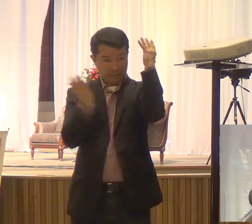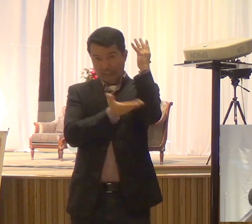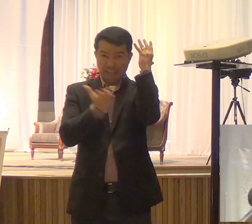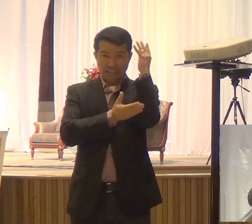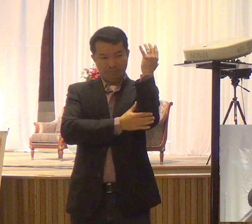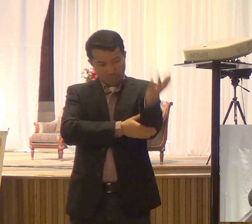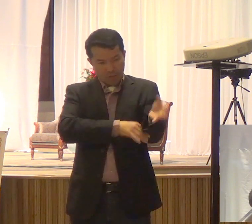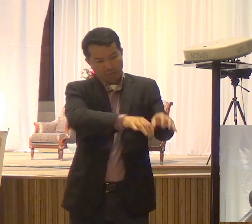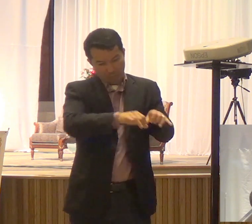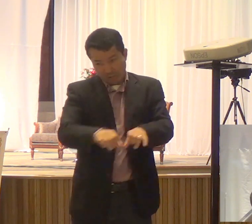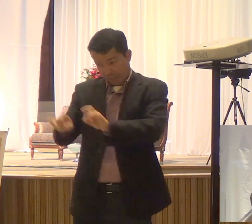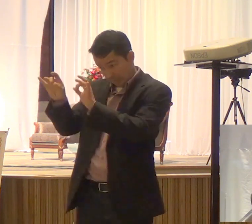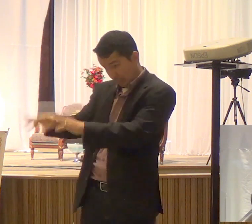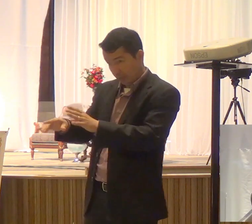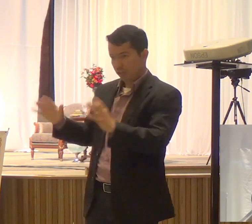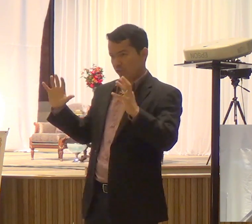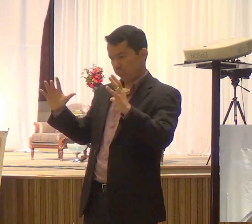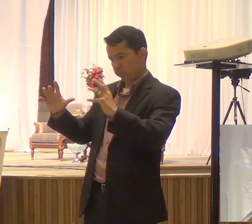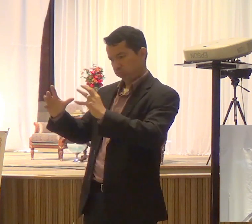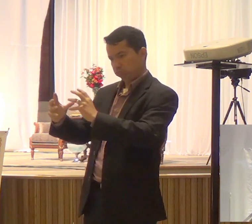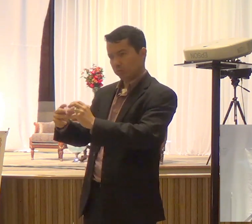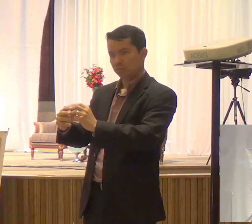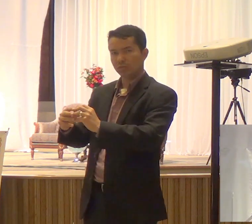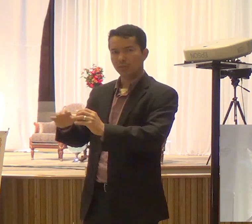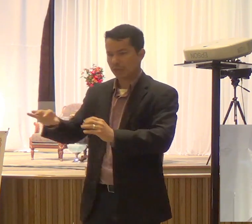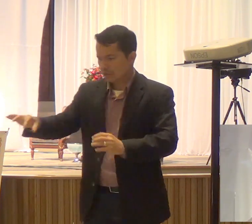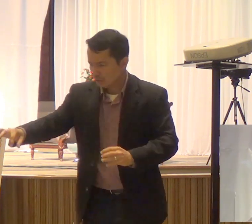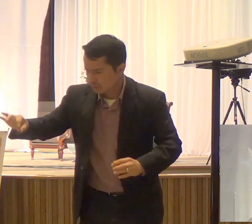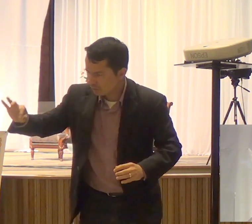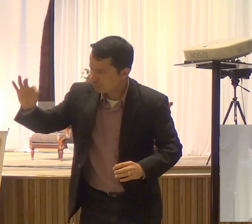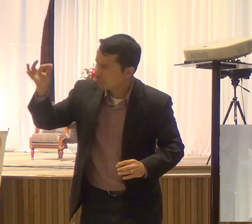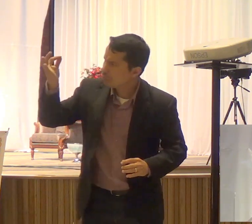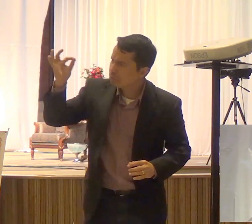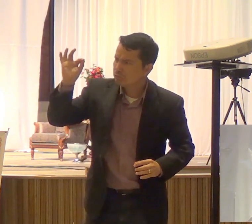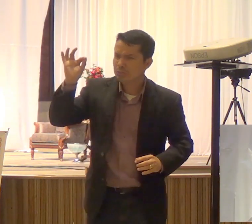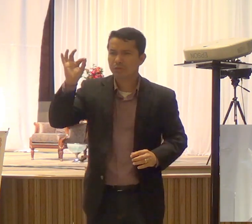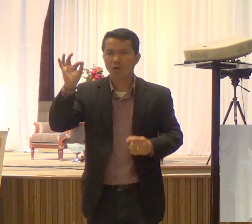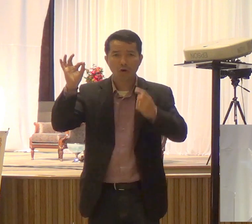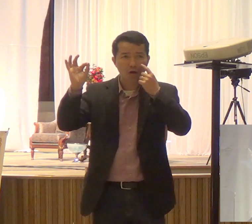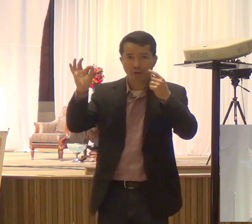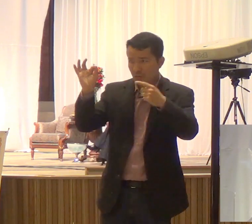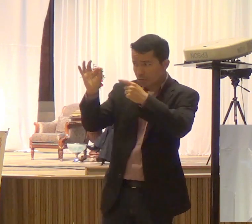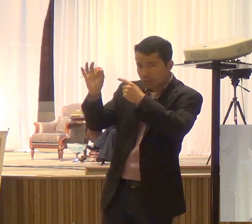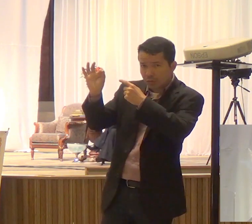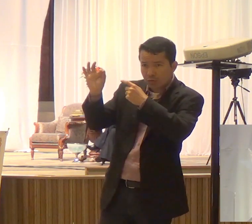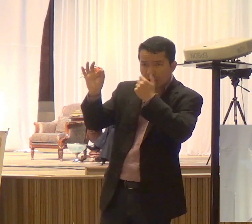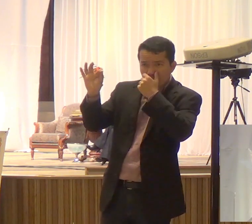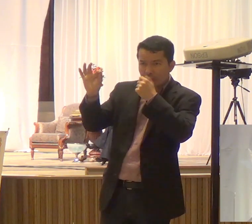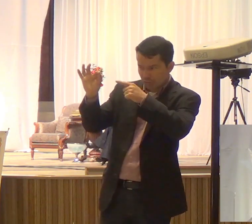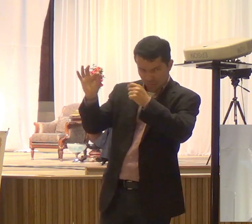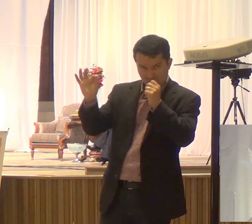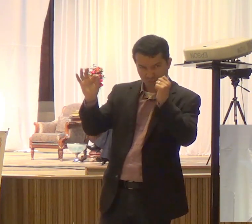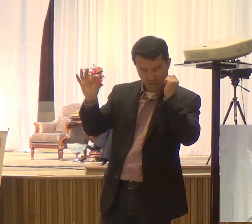e subsequentemente tirado desse fogo, e queimadinho, queimadinho, o profeta pergunta: e